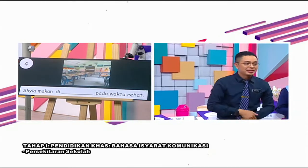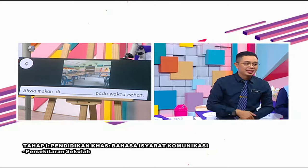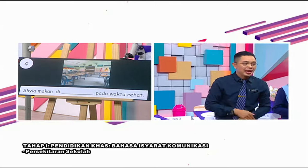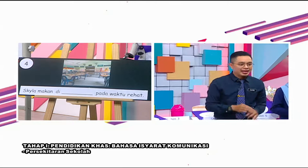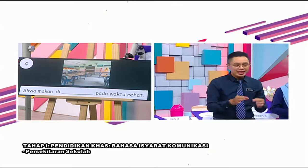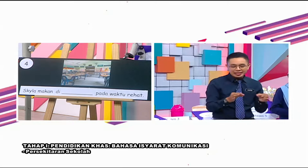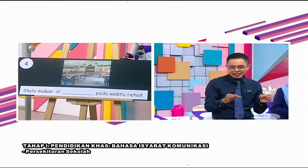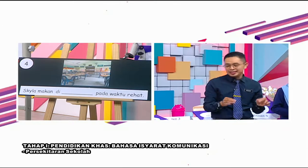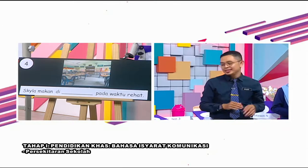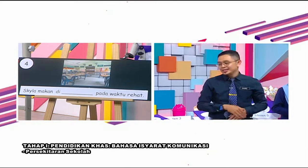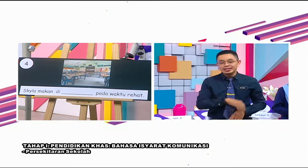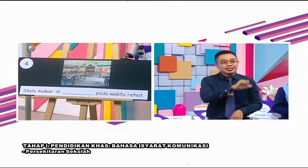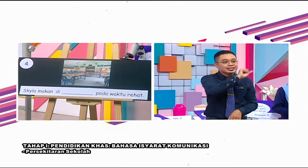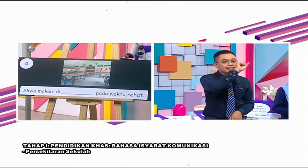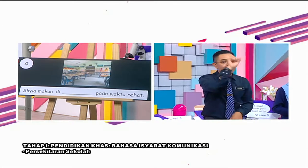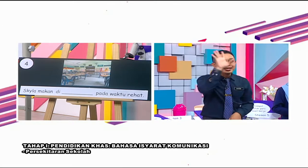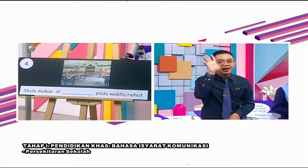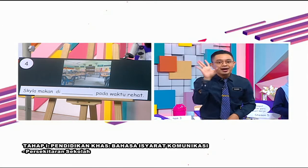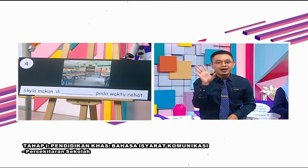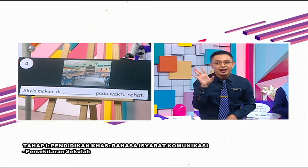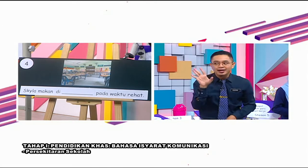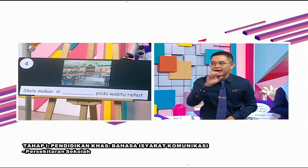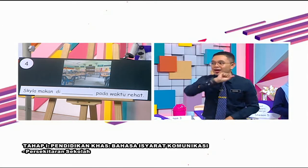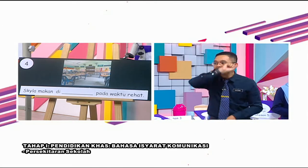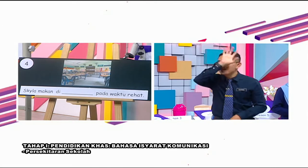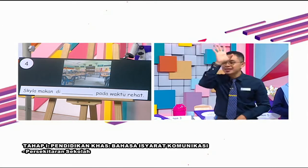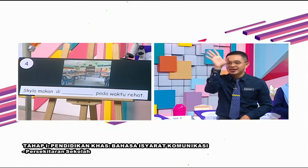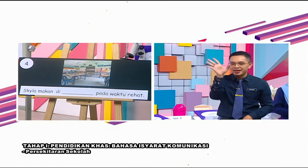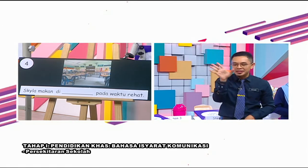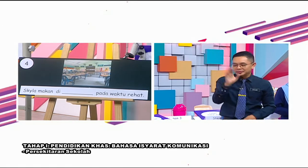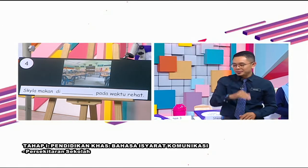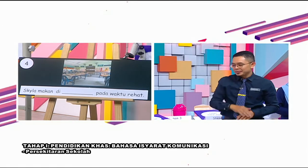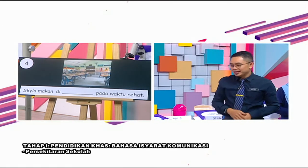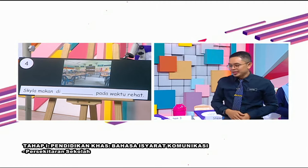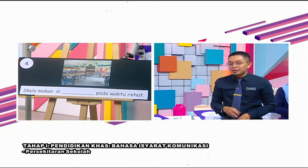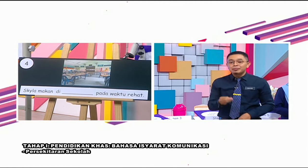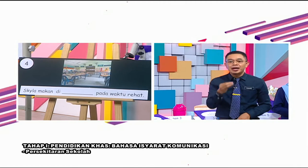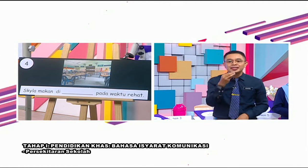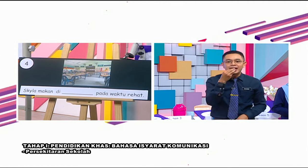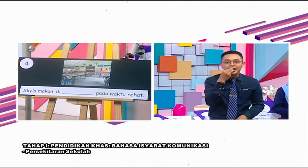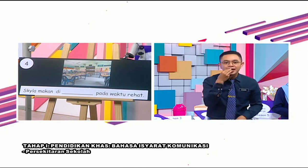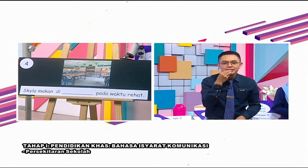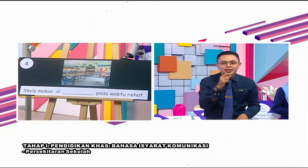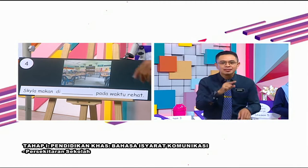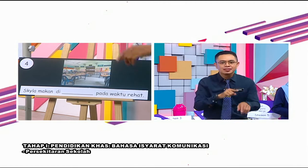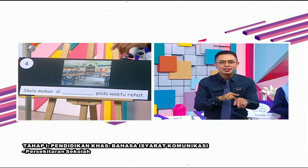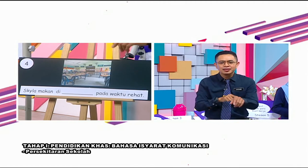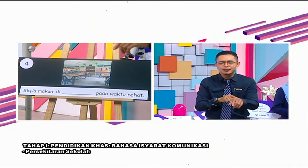Okey, ayatnya Skyla. Skyla. Skyla. Makan. Makan di.